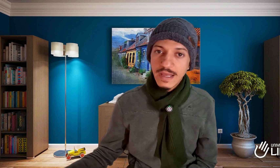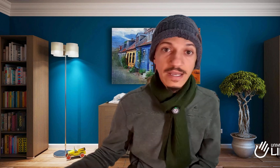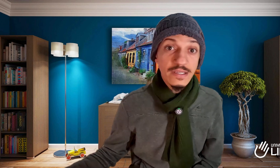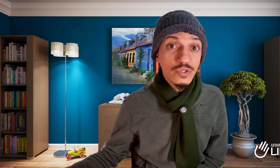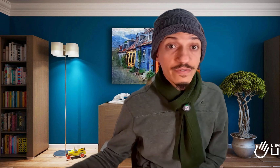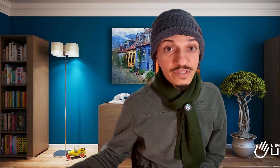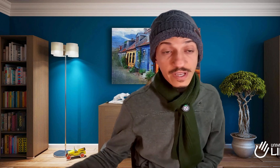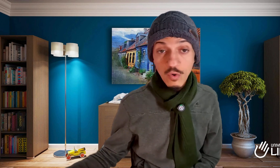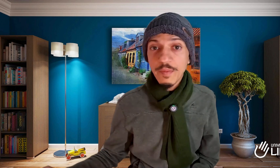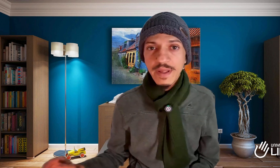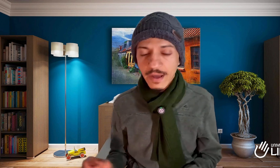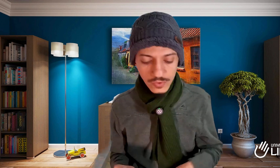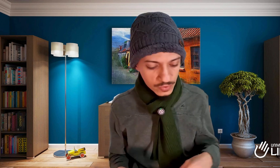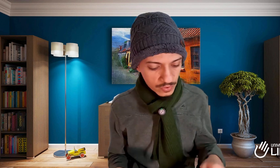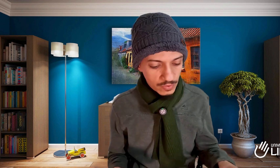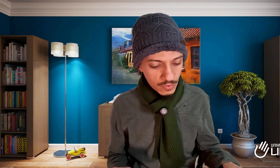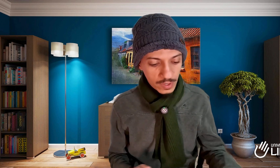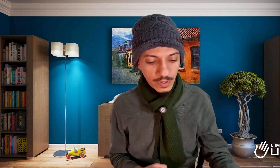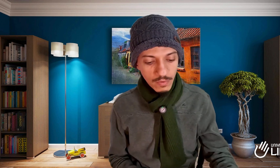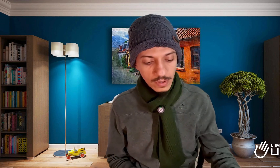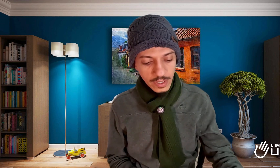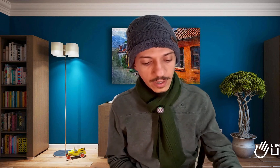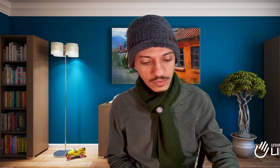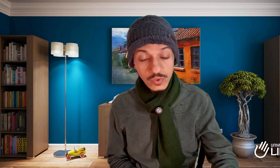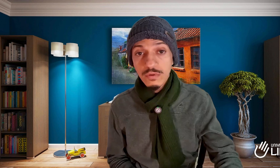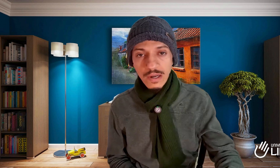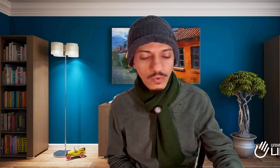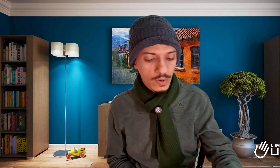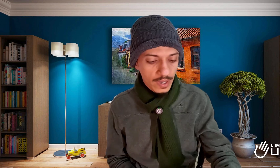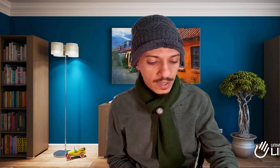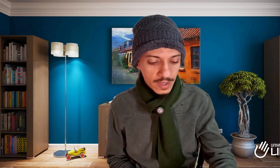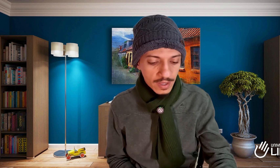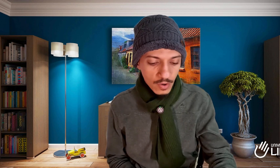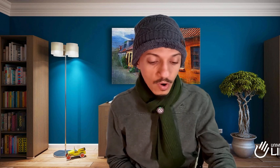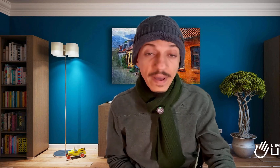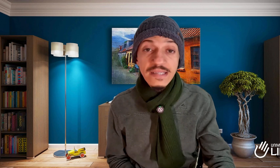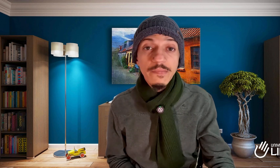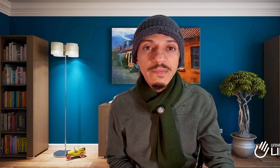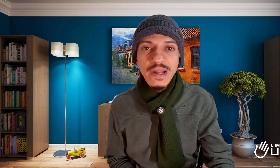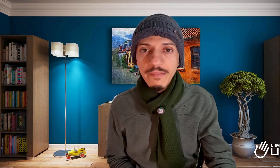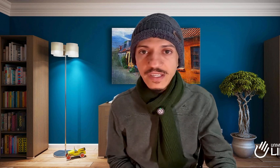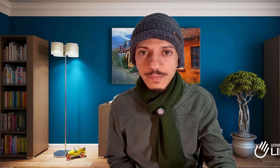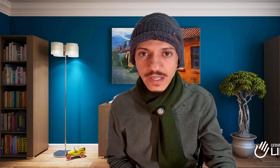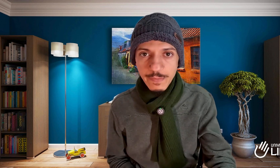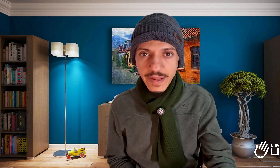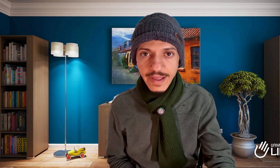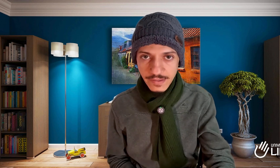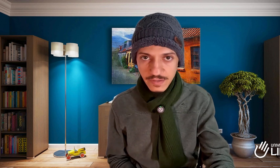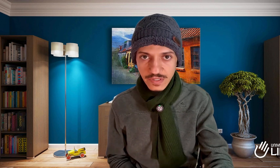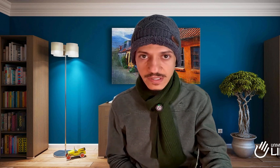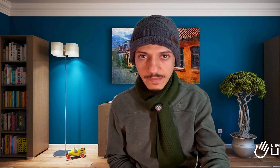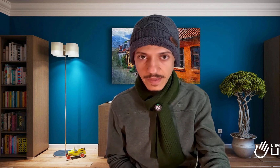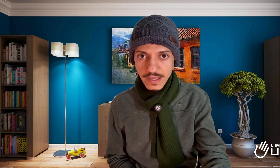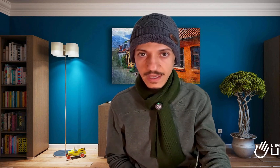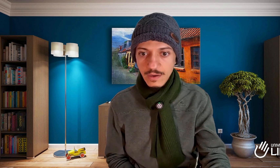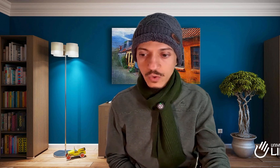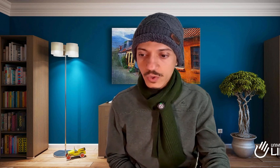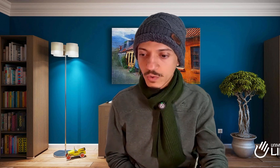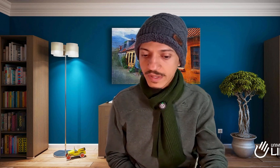Isso de você cumprimentar um surdo quando encontra um surdo na rua começa primeiramente pela experiência de você saber que o surdo tem que estar